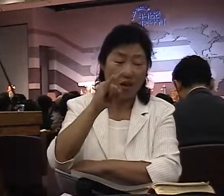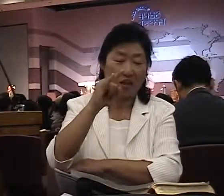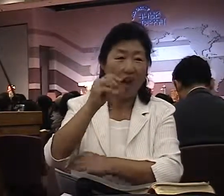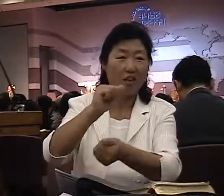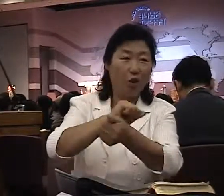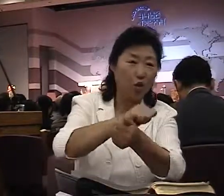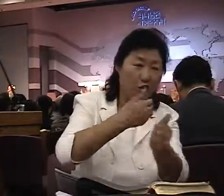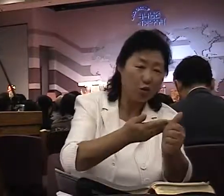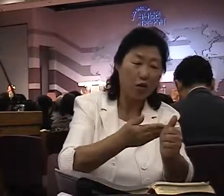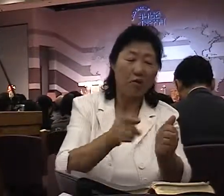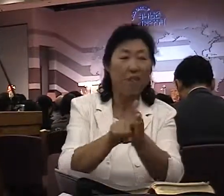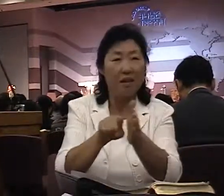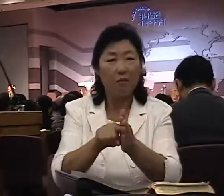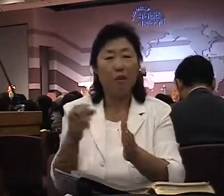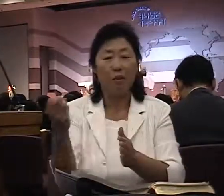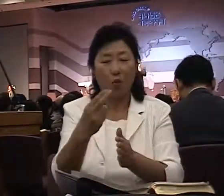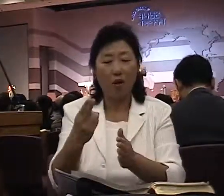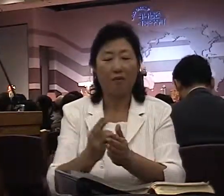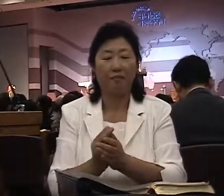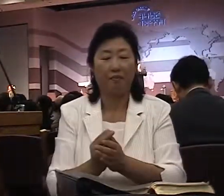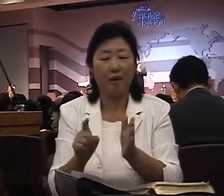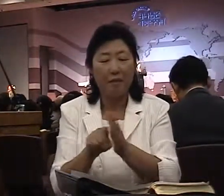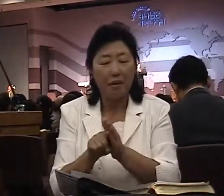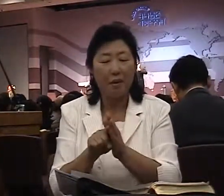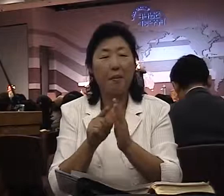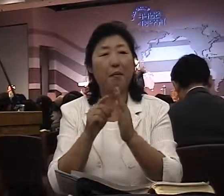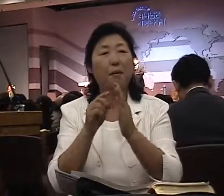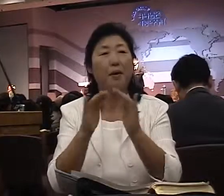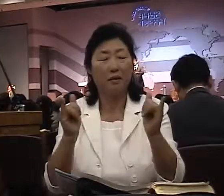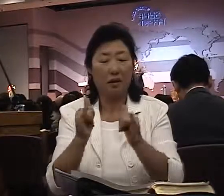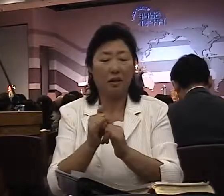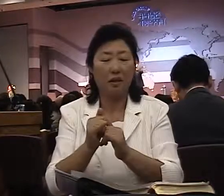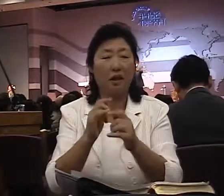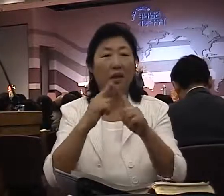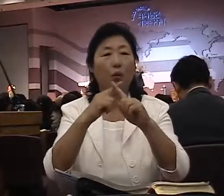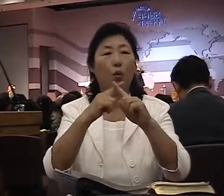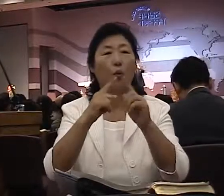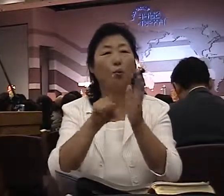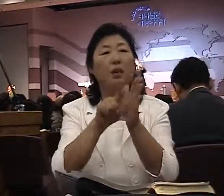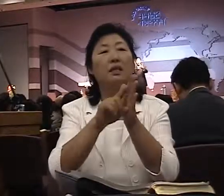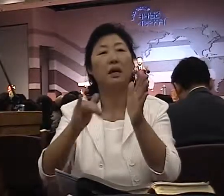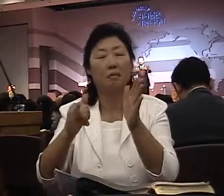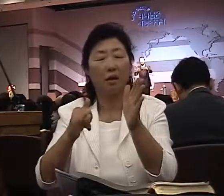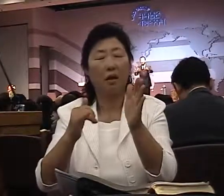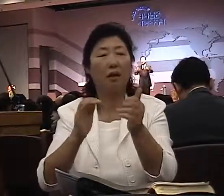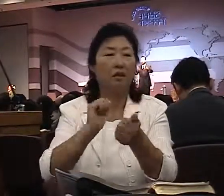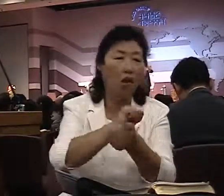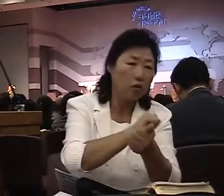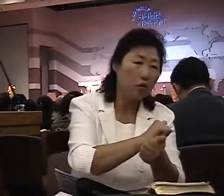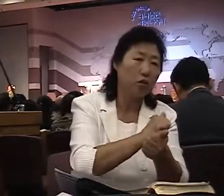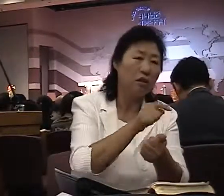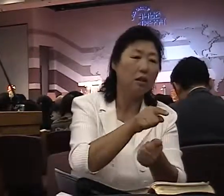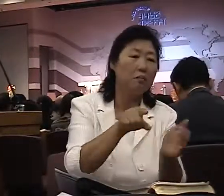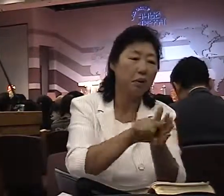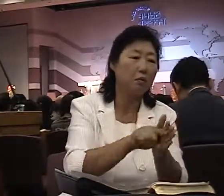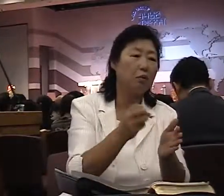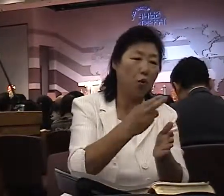그 믿음을 그 믿음의 백성들, 교인들에게 전수하여서 그들로 하여금 또 그 믿음을 다른 사람들에게 전수하게